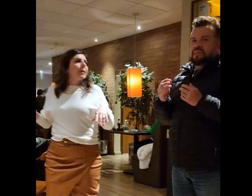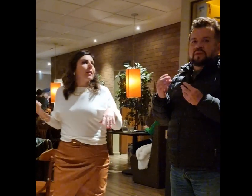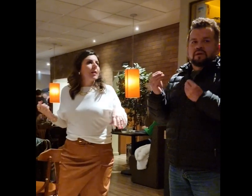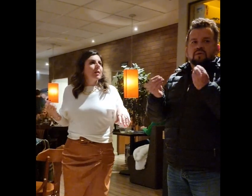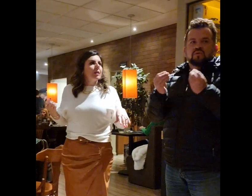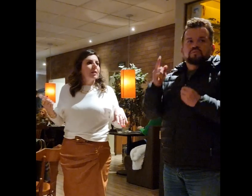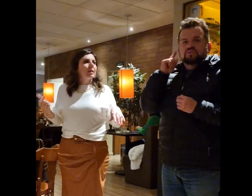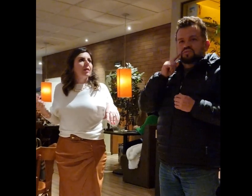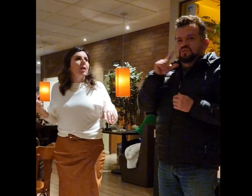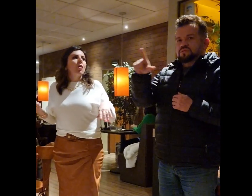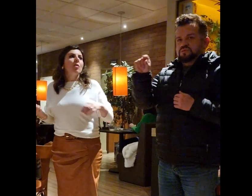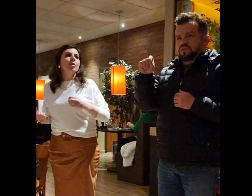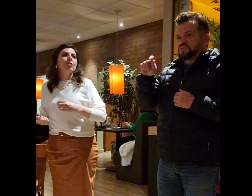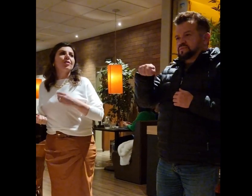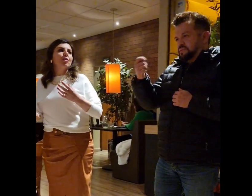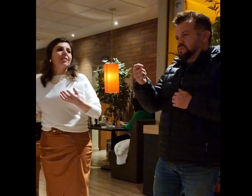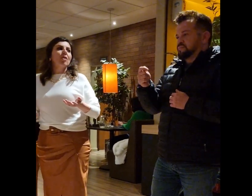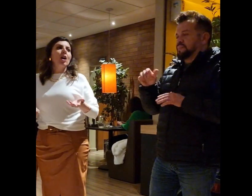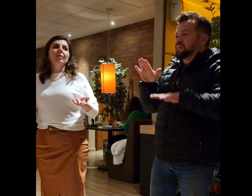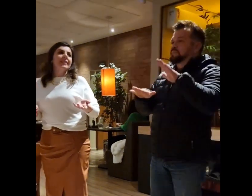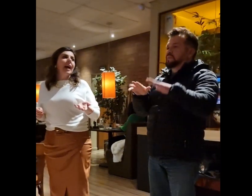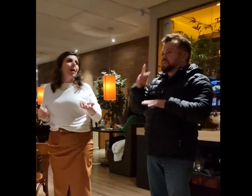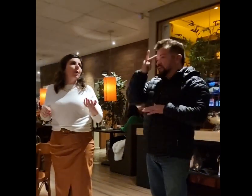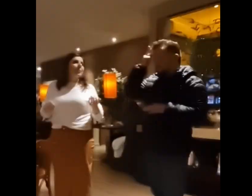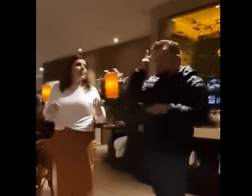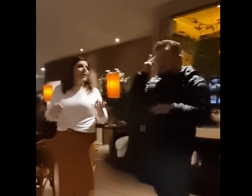daqui. O Marcos, como é que é? Aí é assim?